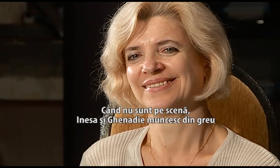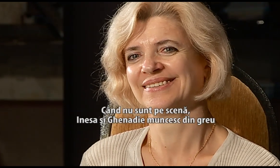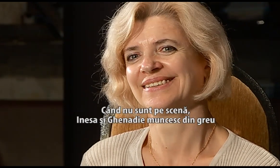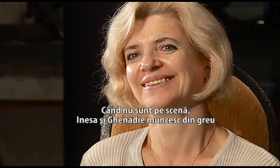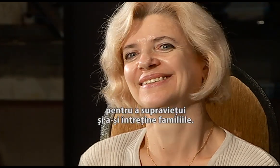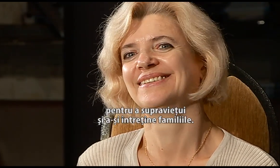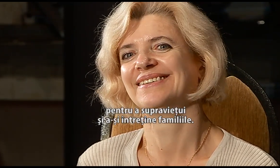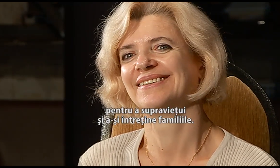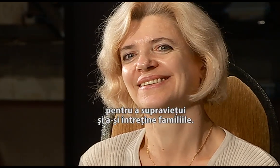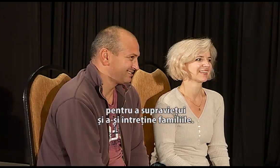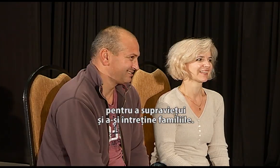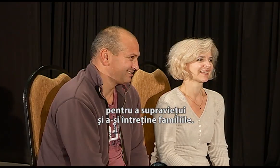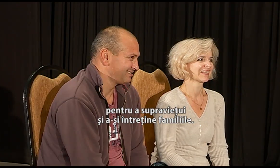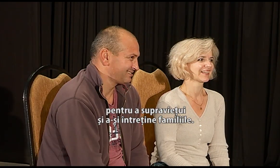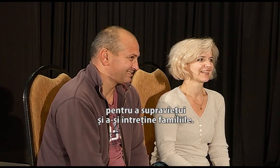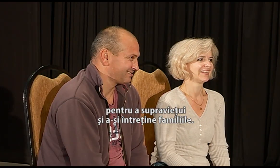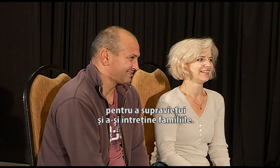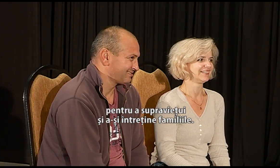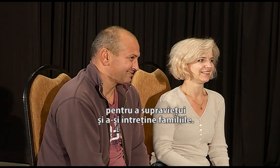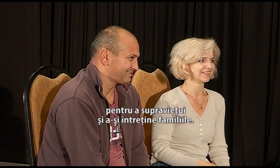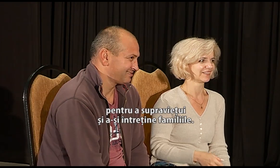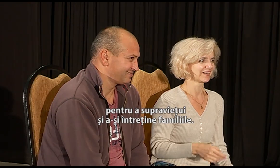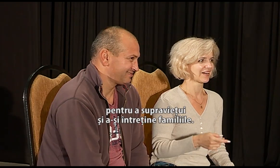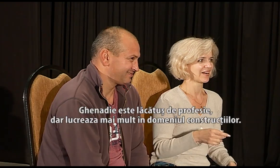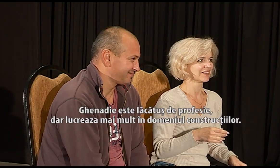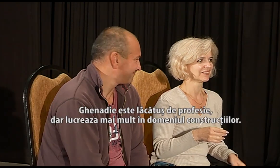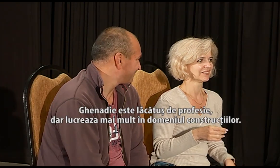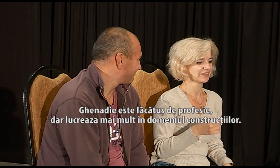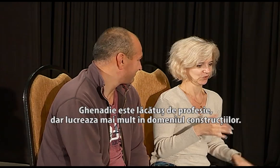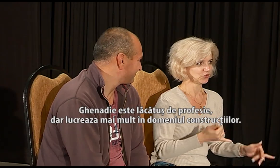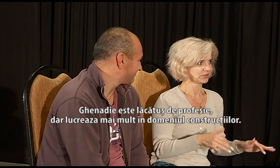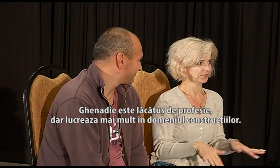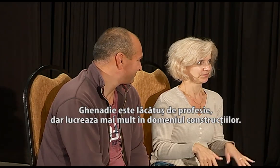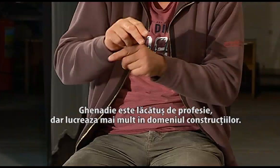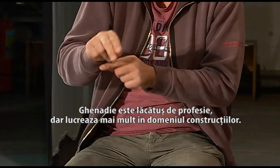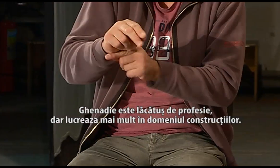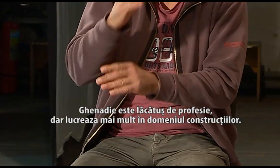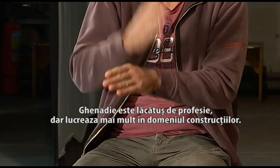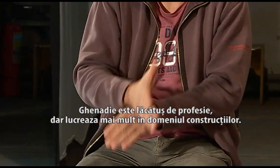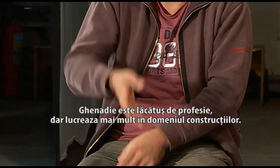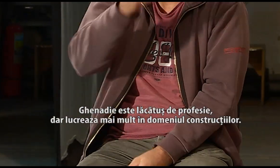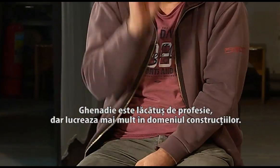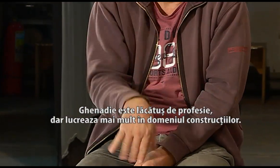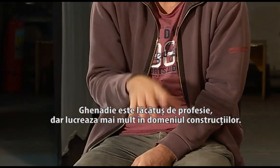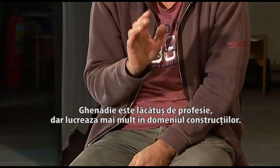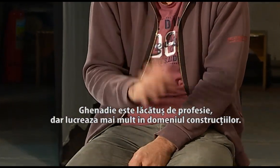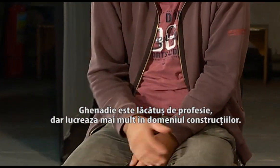din greu pentru a supraviețui și a-și întreține familiile. Ghenadie este lăcătuș de profesie, dar lucrează mai mult în